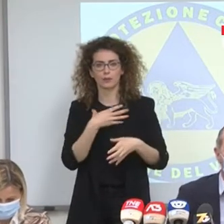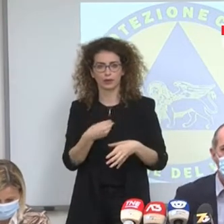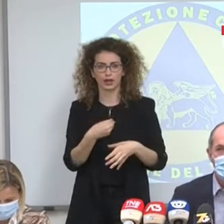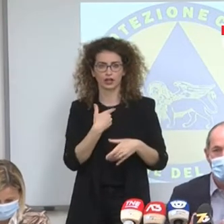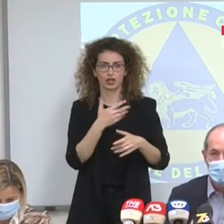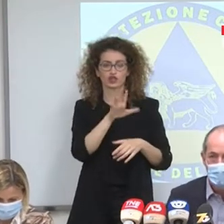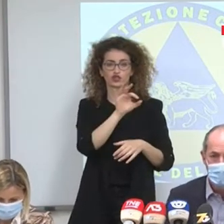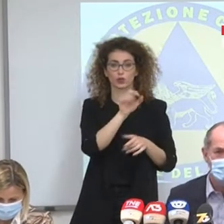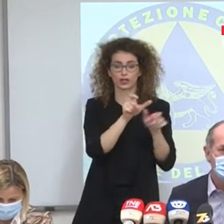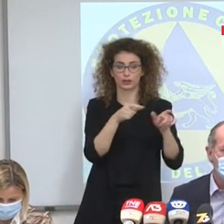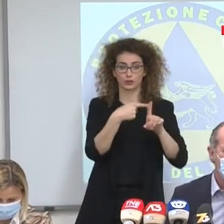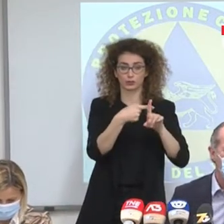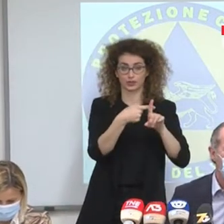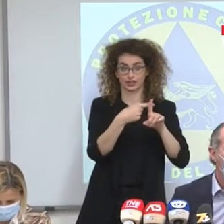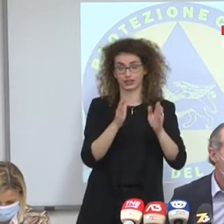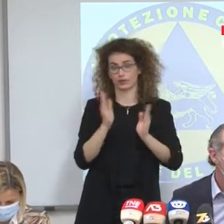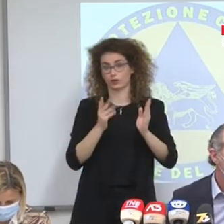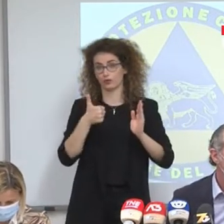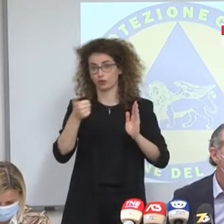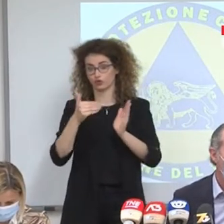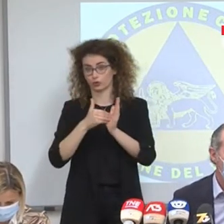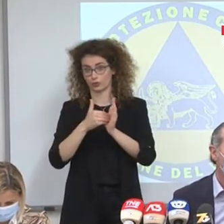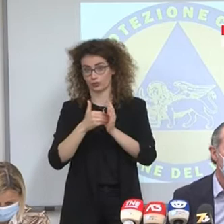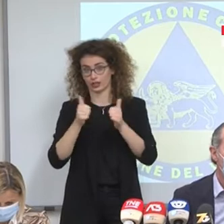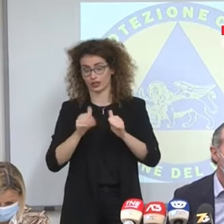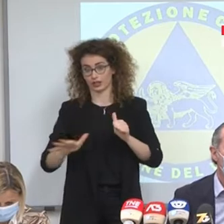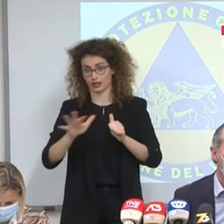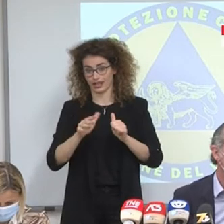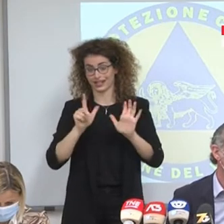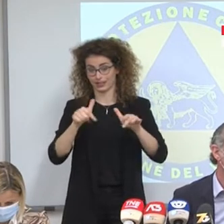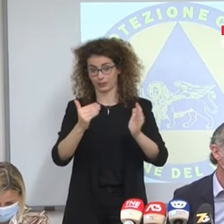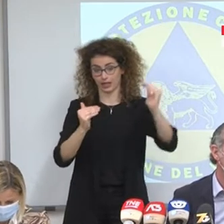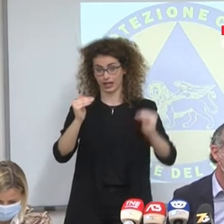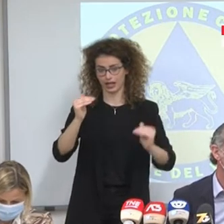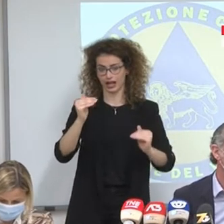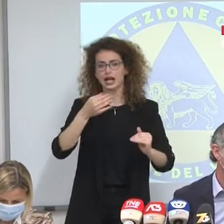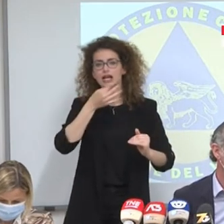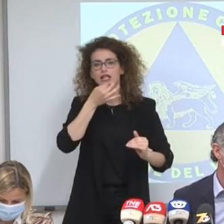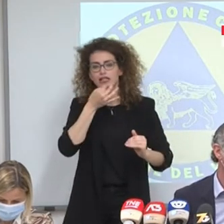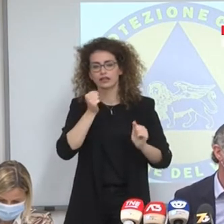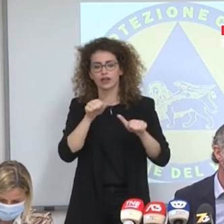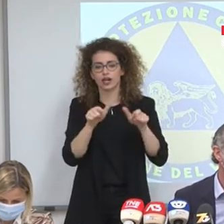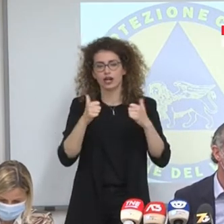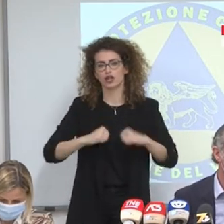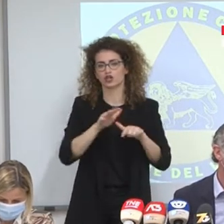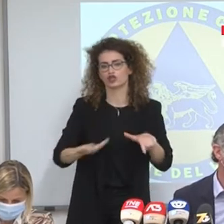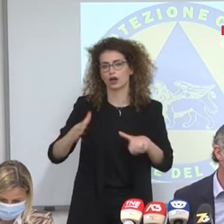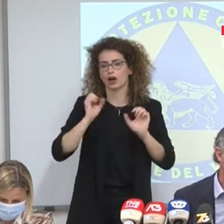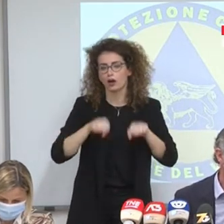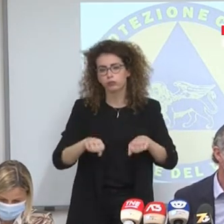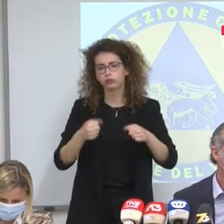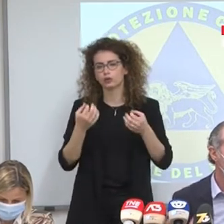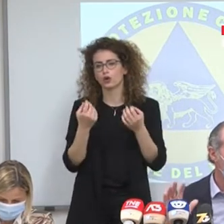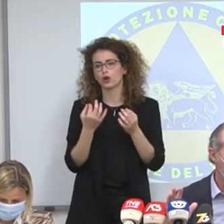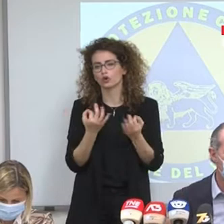su 100.000 abitanti a settimana, vuol dire che i nostri cittadini potranno tornare alla normalità, sapendo che dovranno